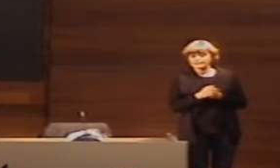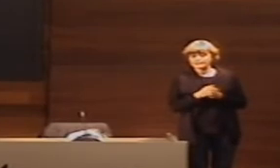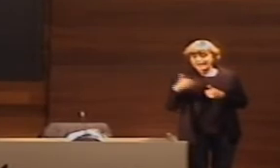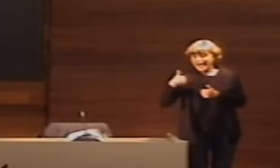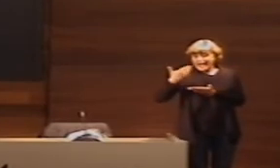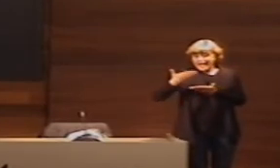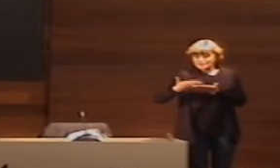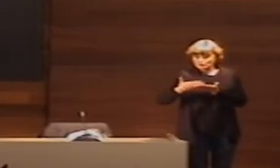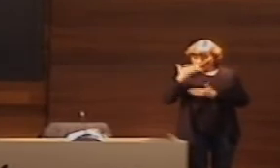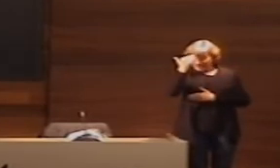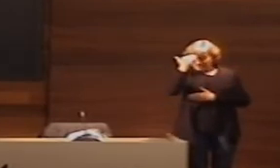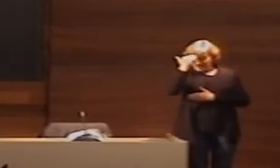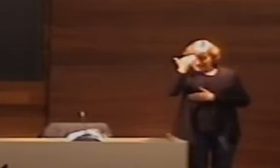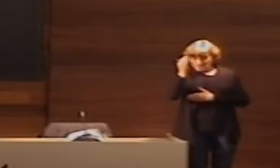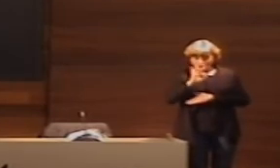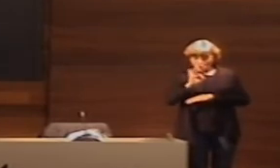juegan ahora.